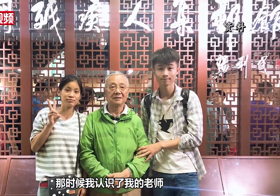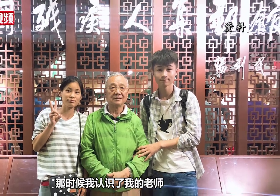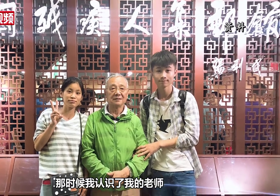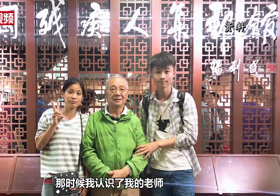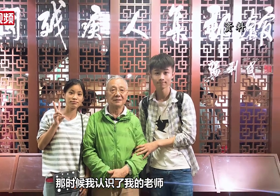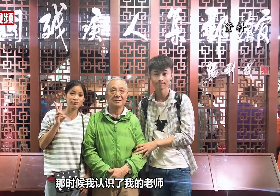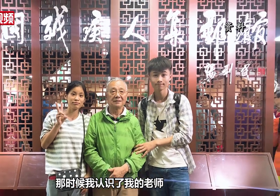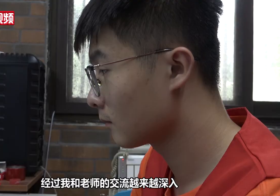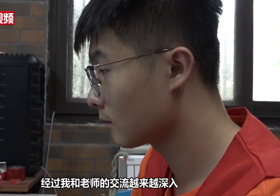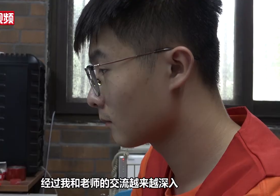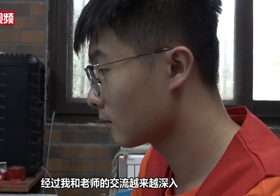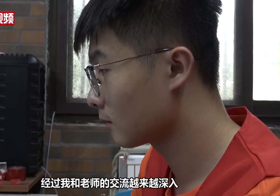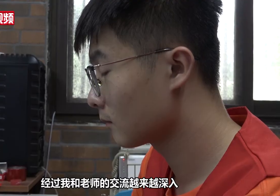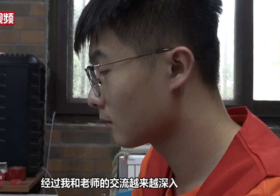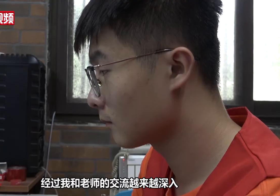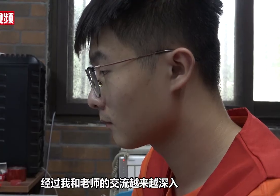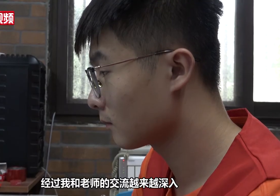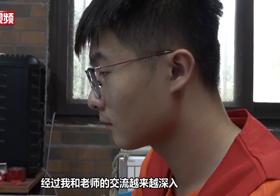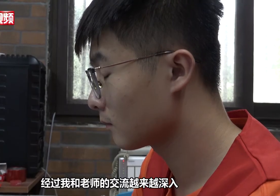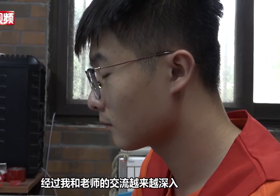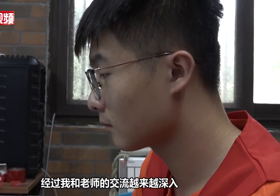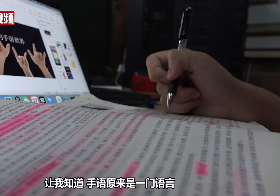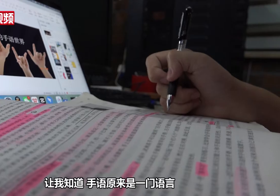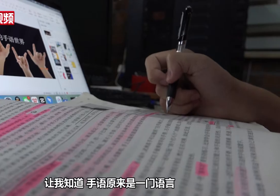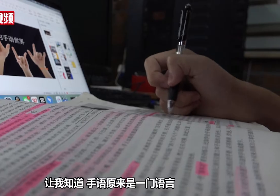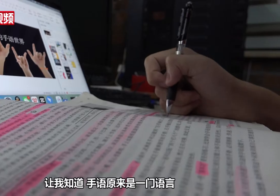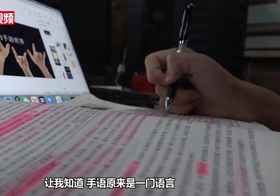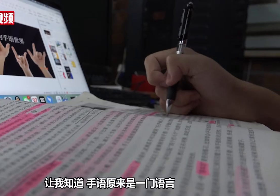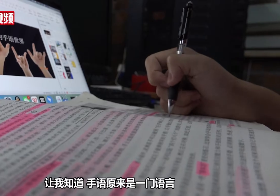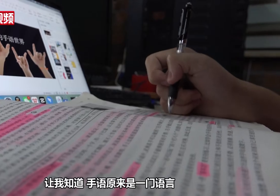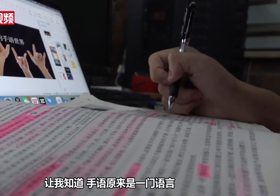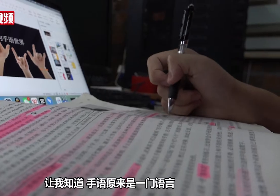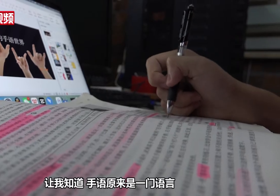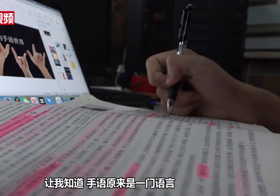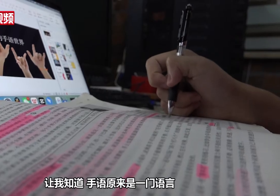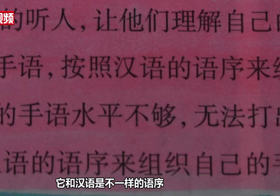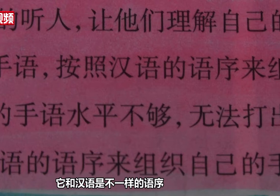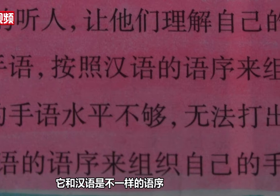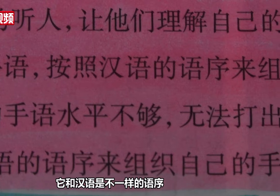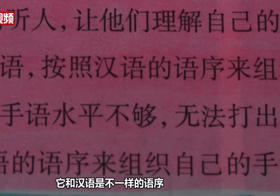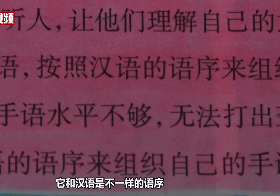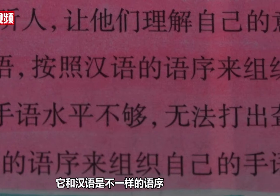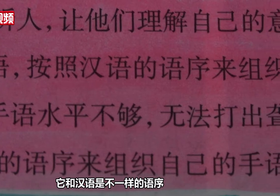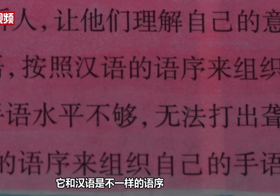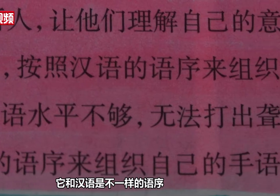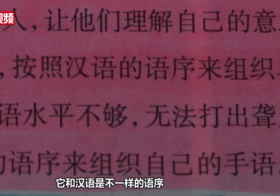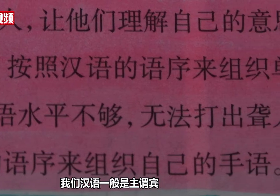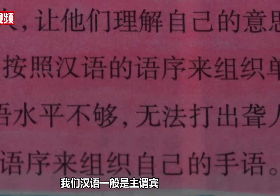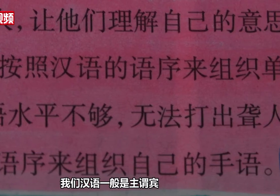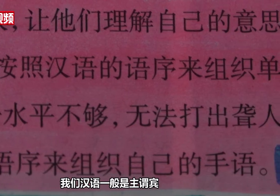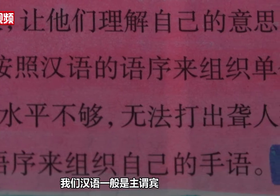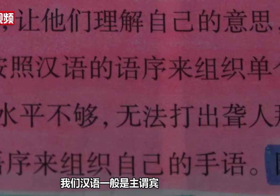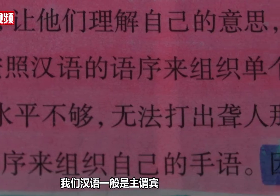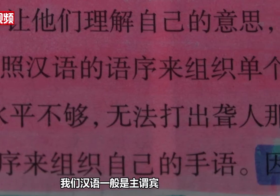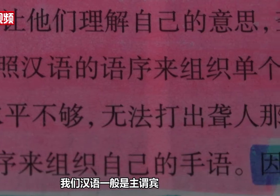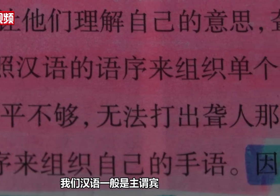候我认识了我的老师，经过我和老师的交流越来越深入，让我知道手语原来是一门语言，它和汉语是不一样的一个语序，我